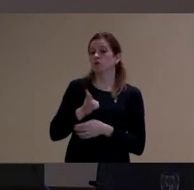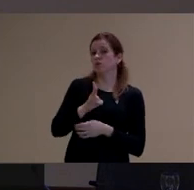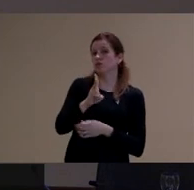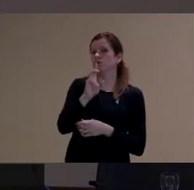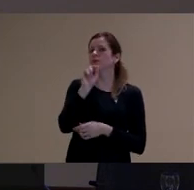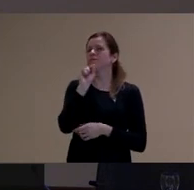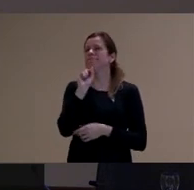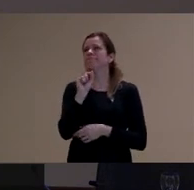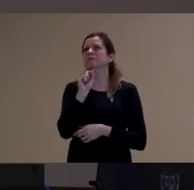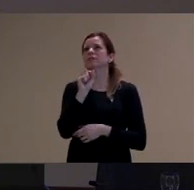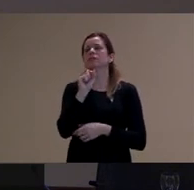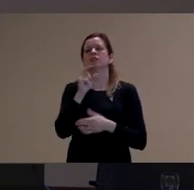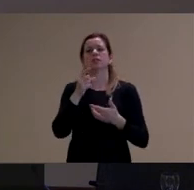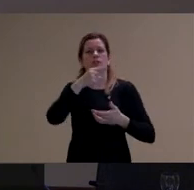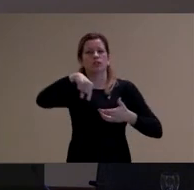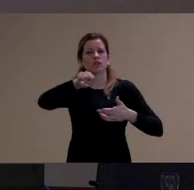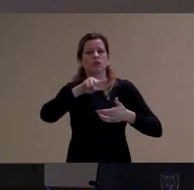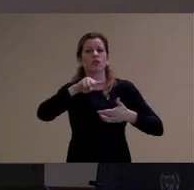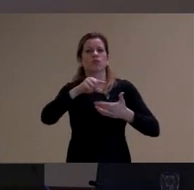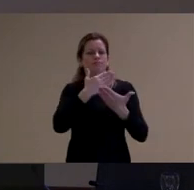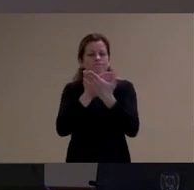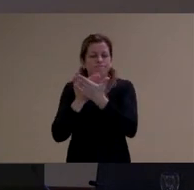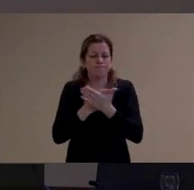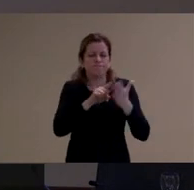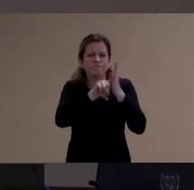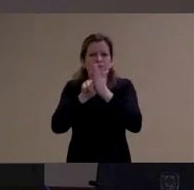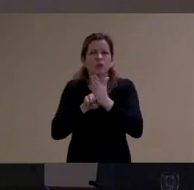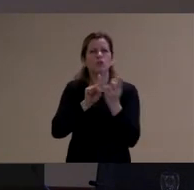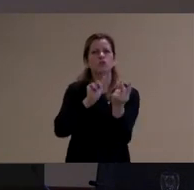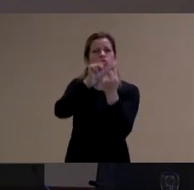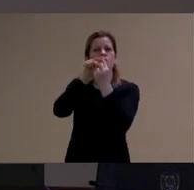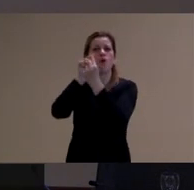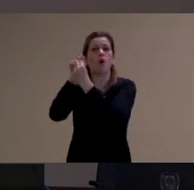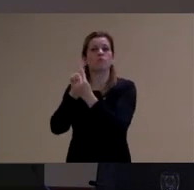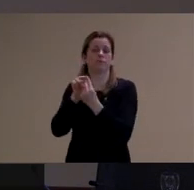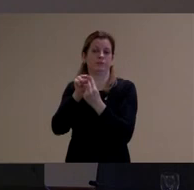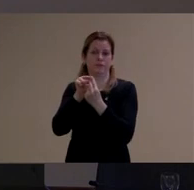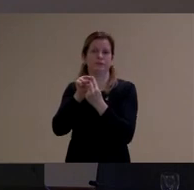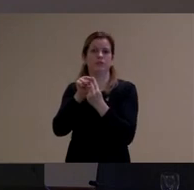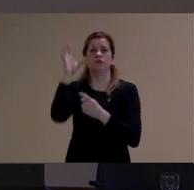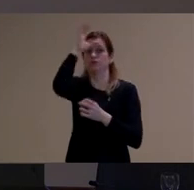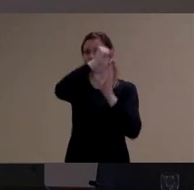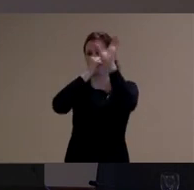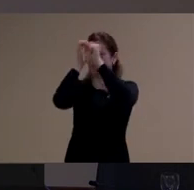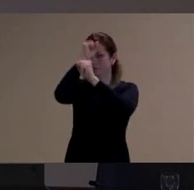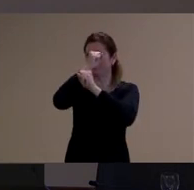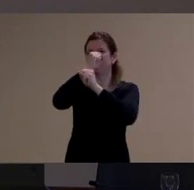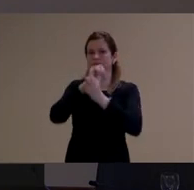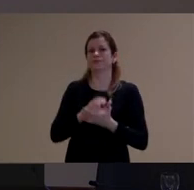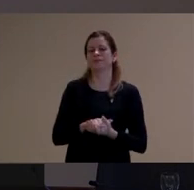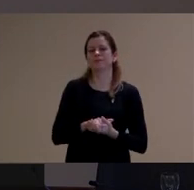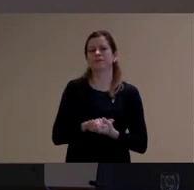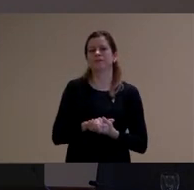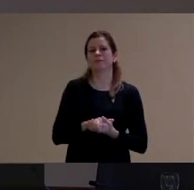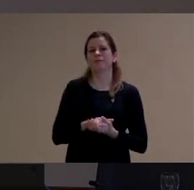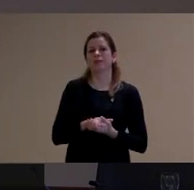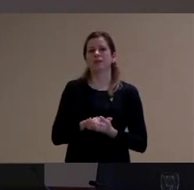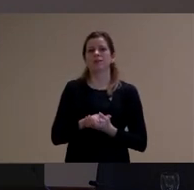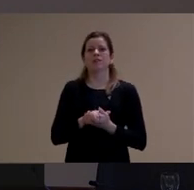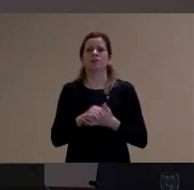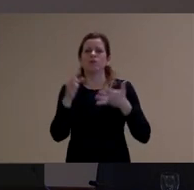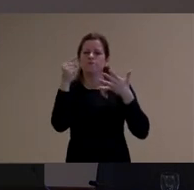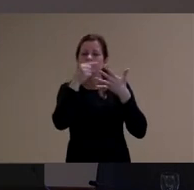nós nos debruçamos sobre os objetivos de aprendizagem e em cada